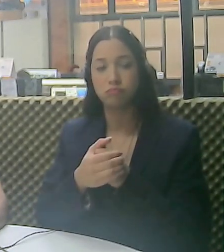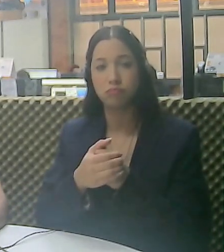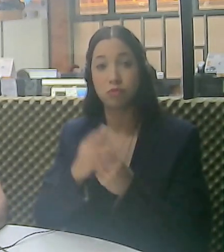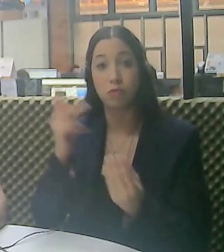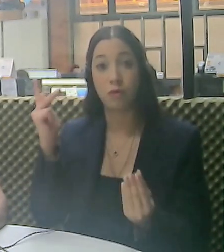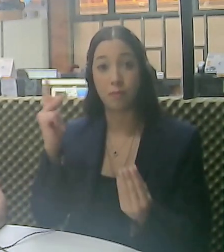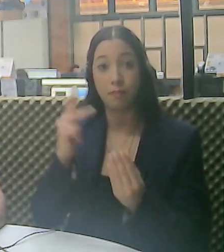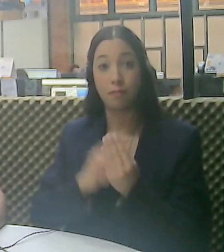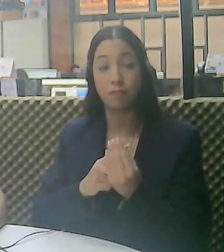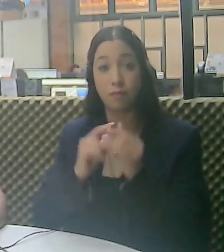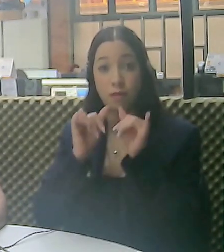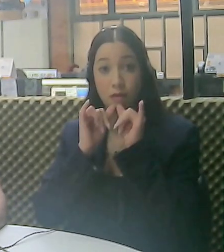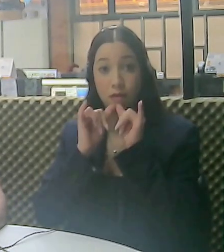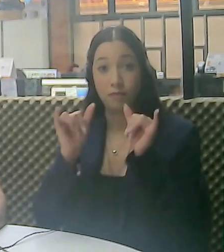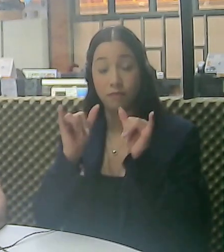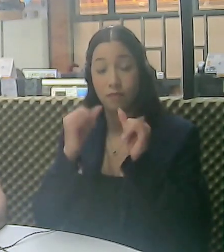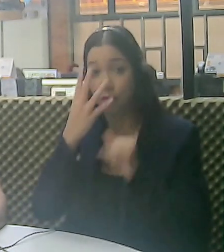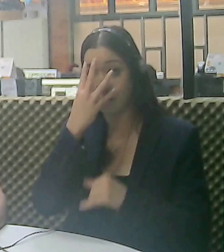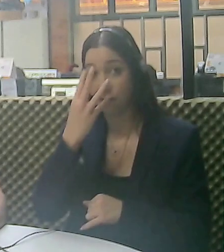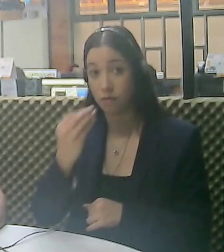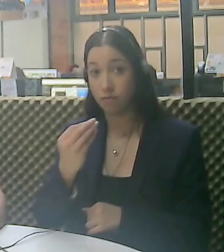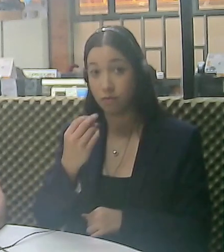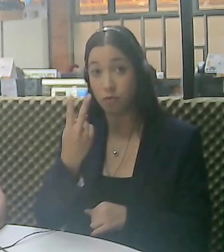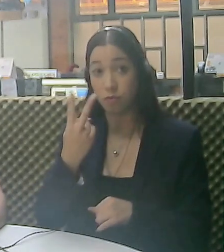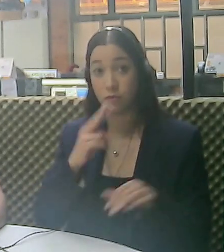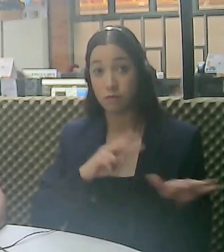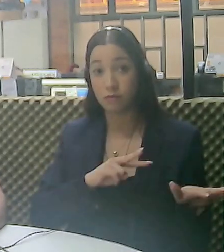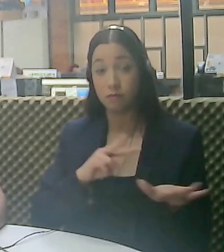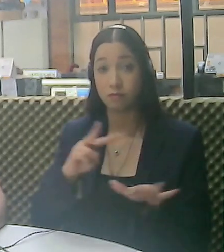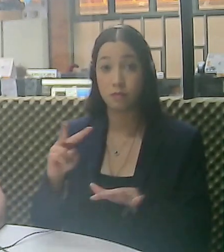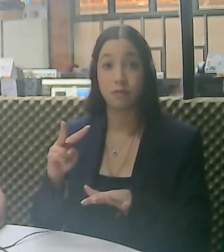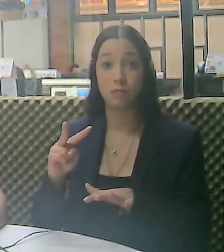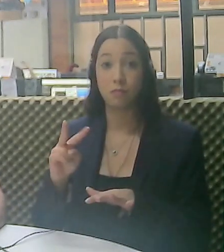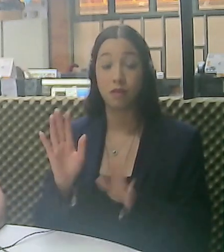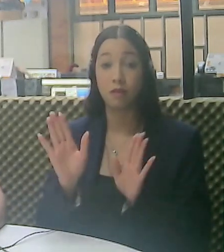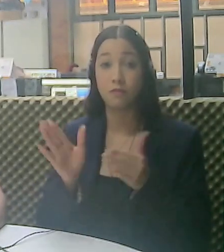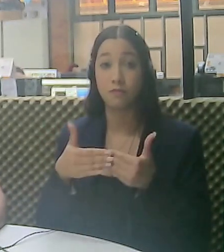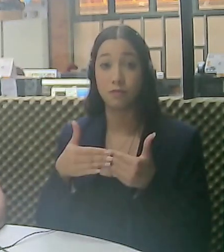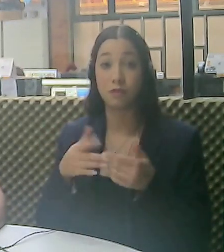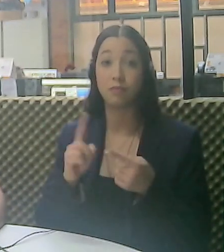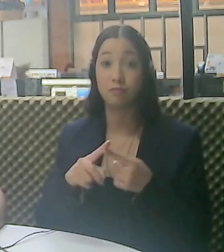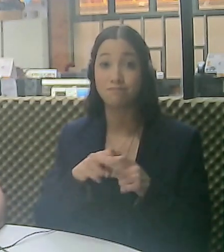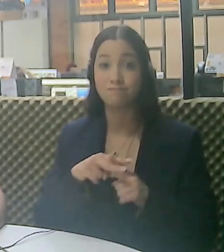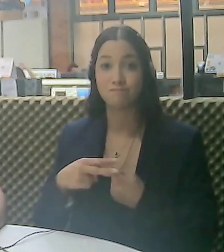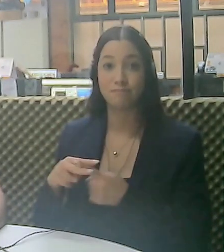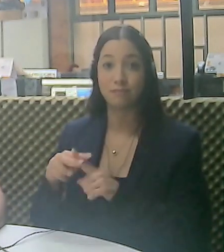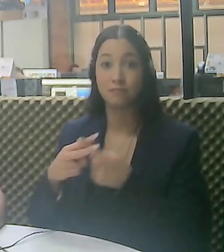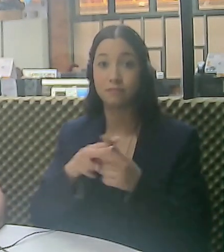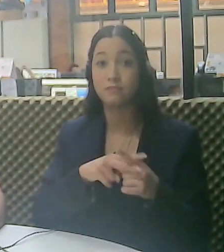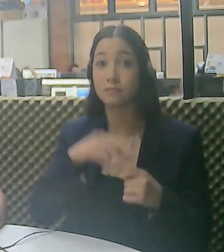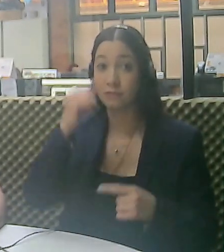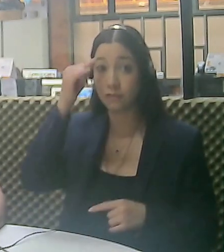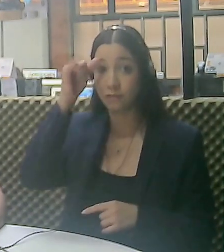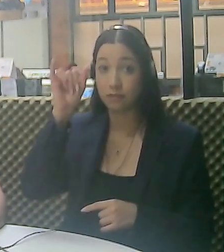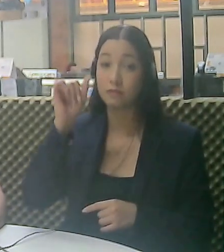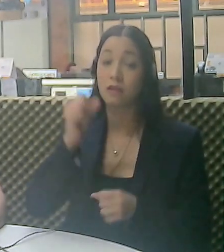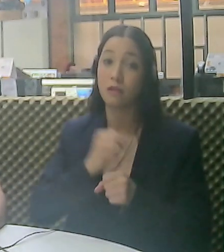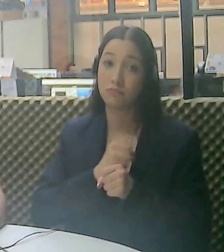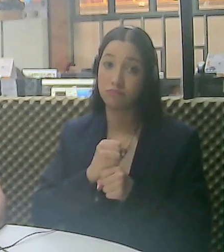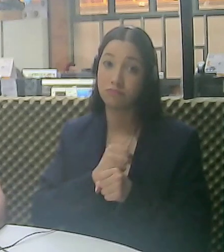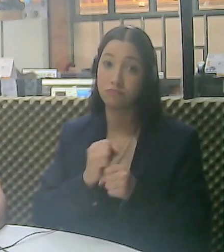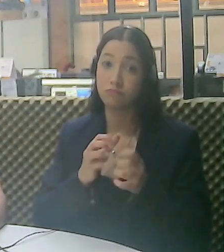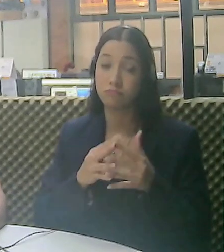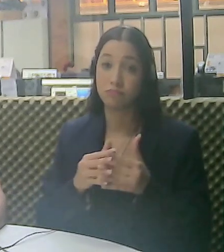Consumidor informa que o Procon Móvel ficará 2 semanas sem funcionar para manutenção preventiva e anual do